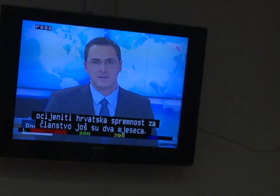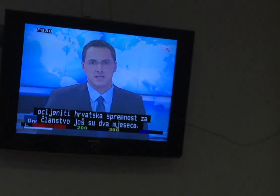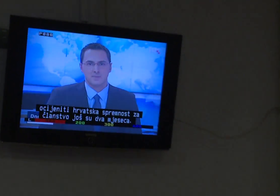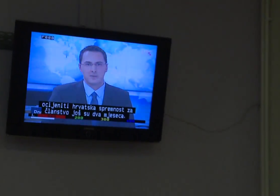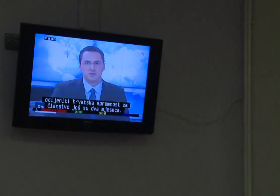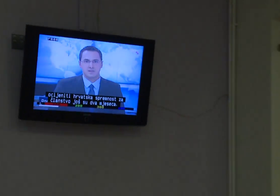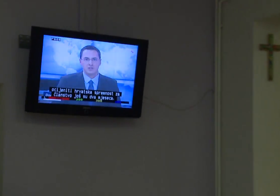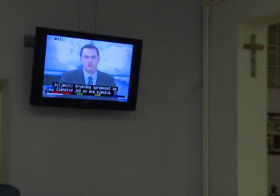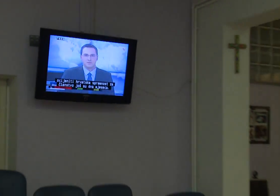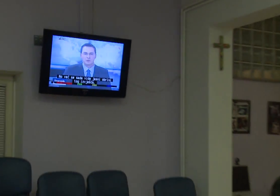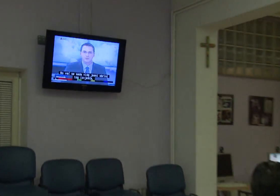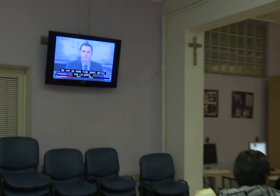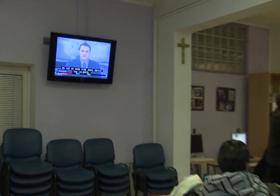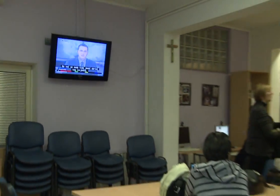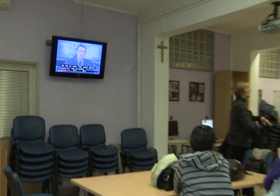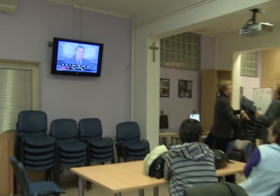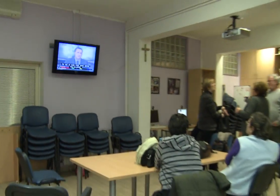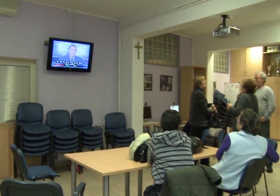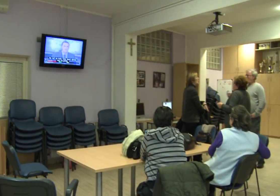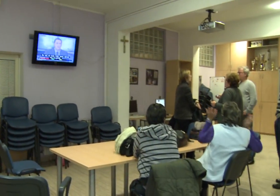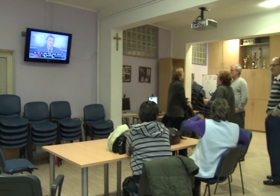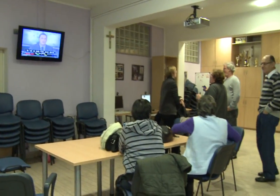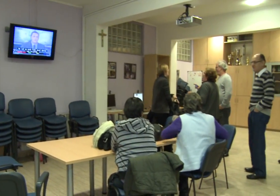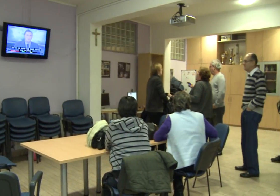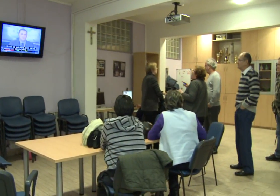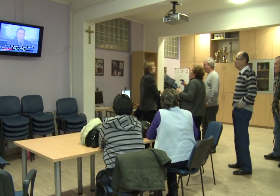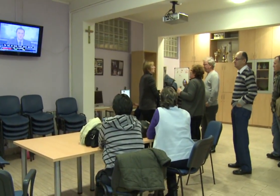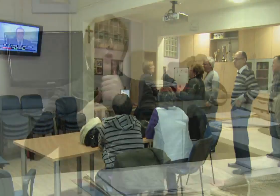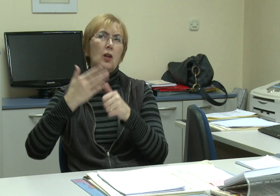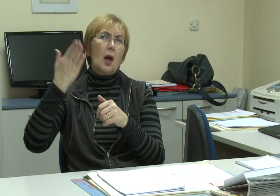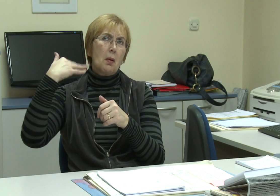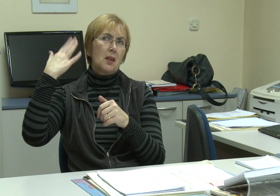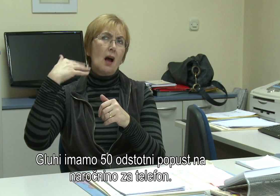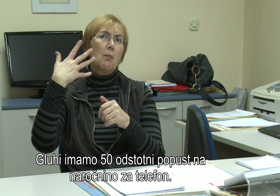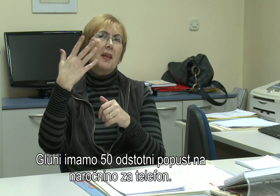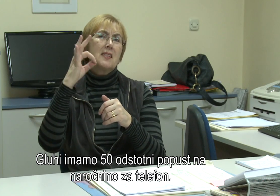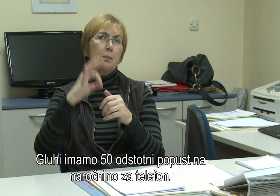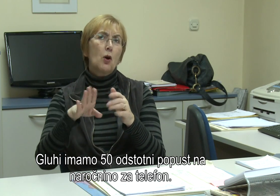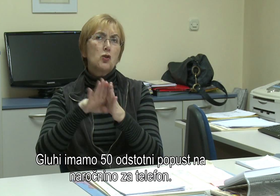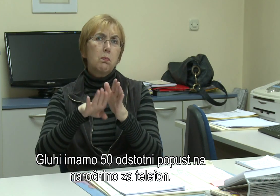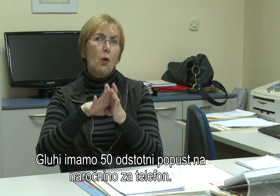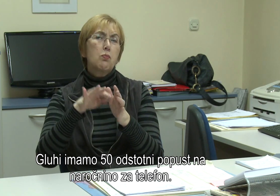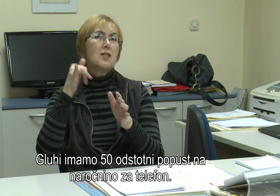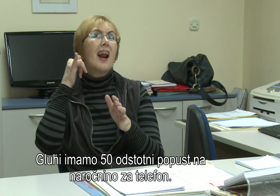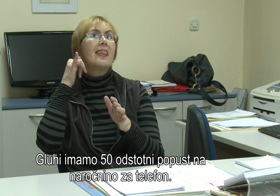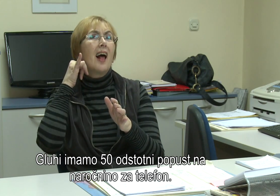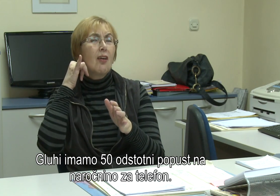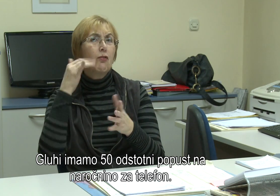Potreba da 50% popust na telefon.